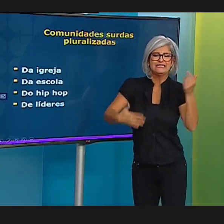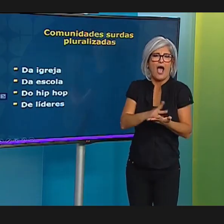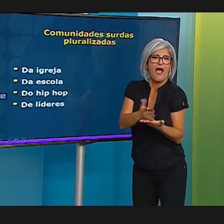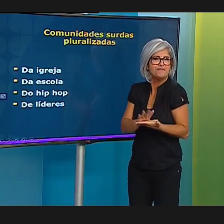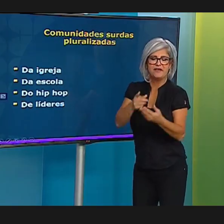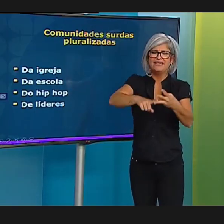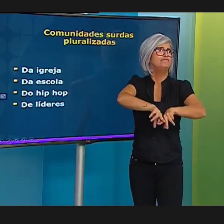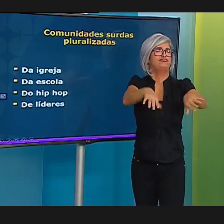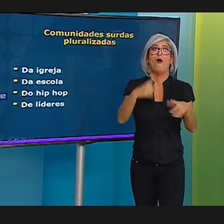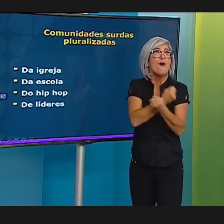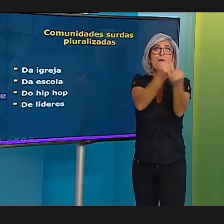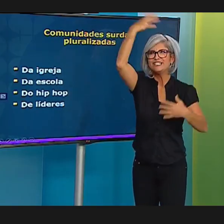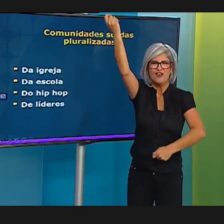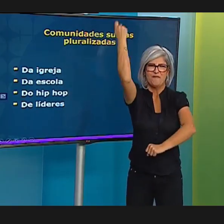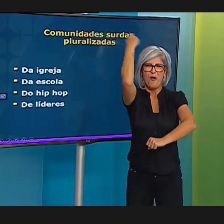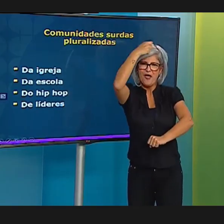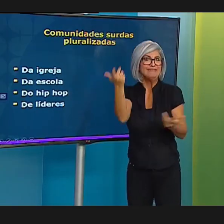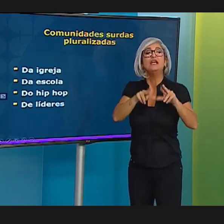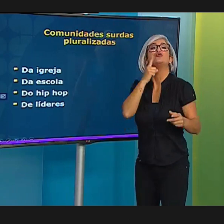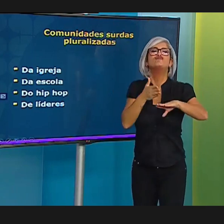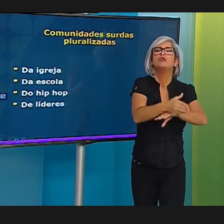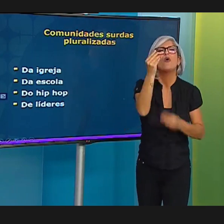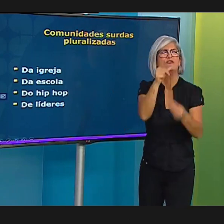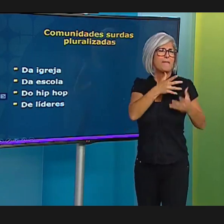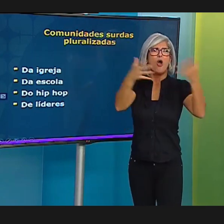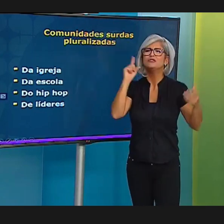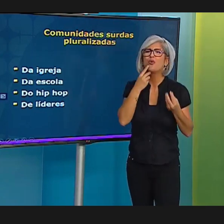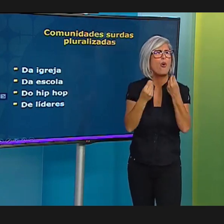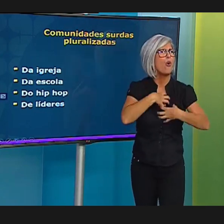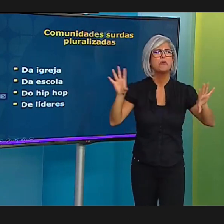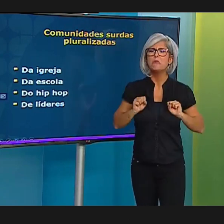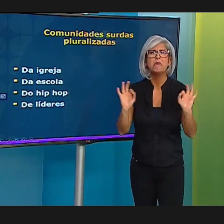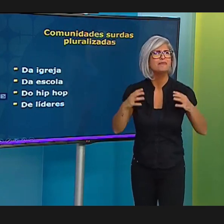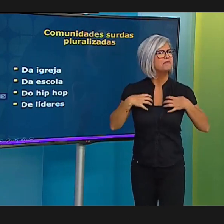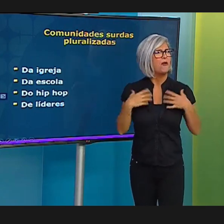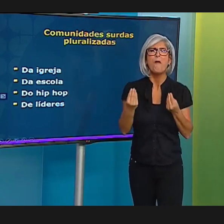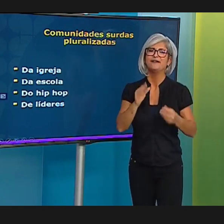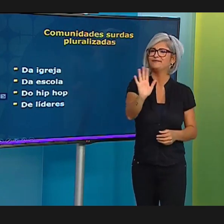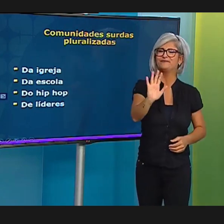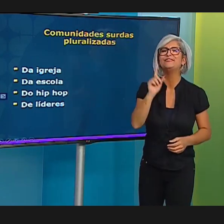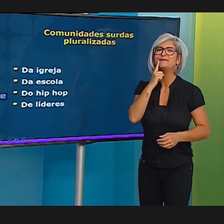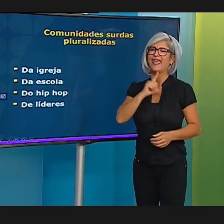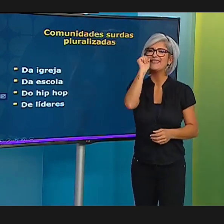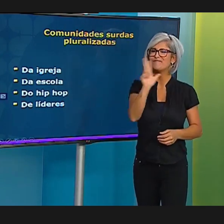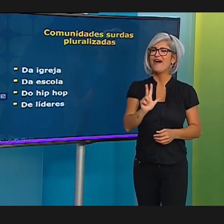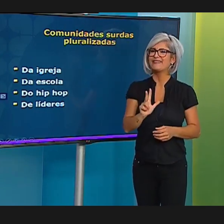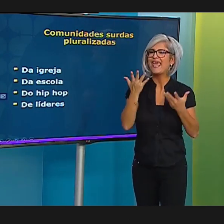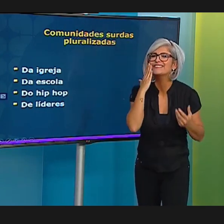arte. Forró, samba, por exemplo, inúmeras outras comunidades de música, né? De diferentes tipos de música. Mas como? Se ele não se apropria daquela comunicação oral. O surdo é